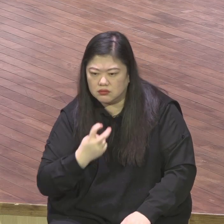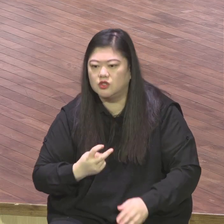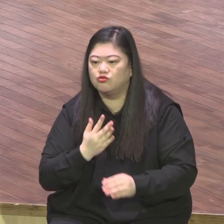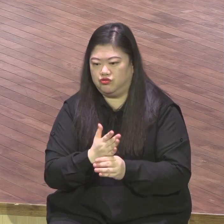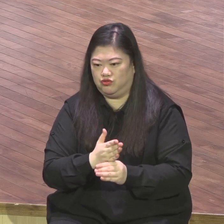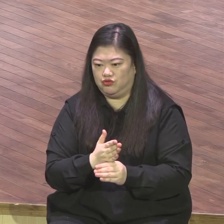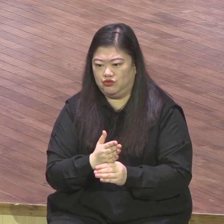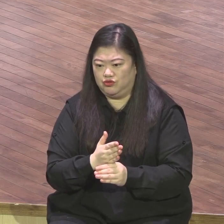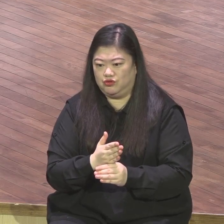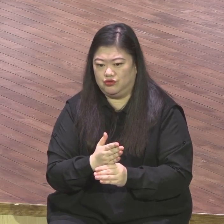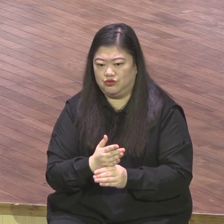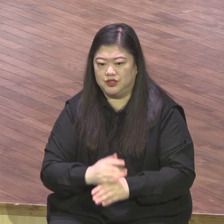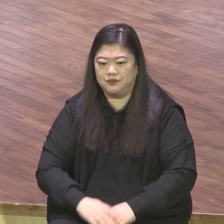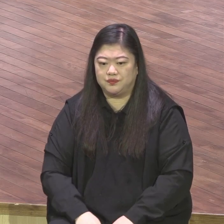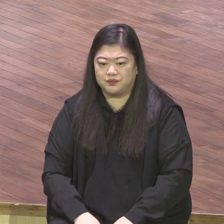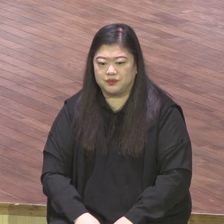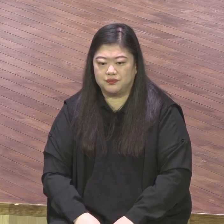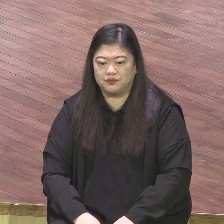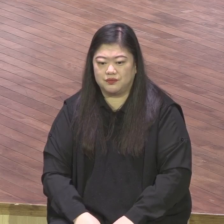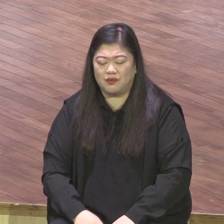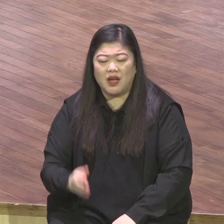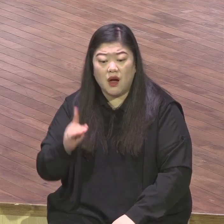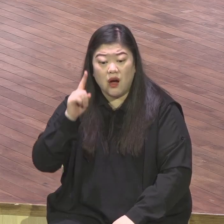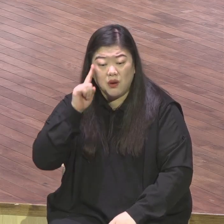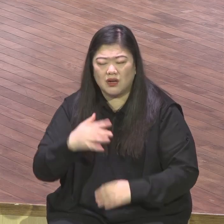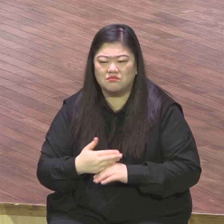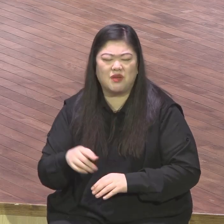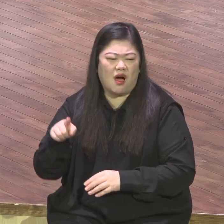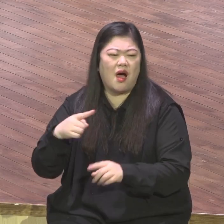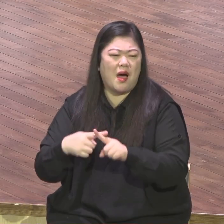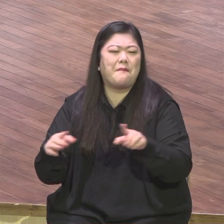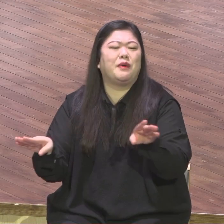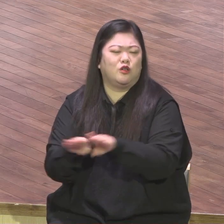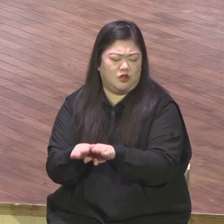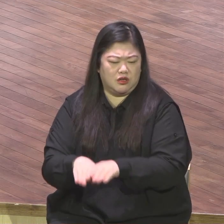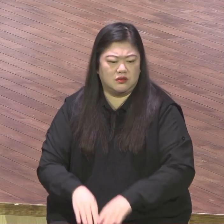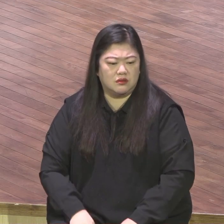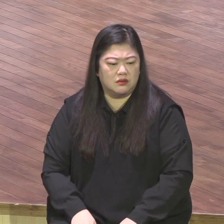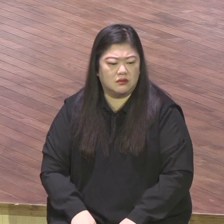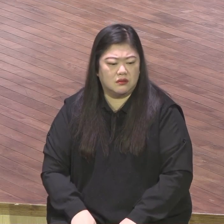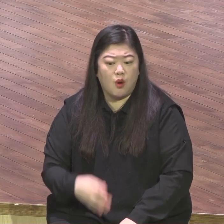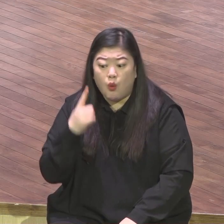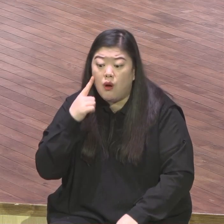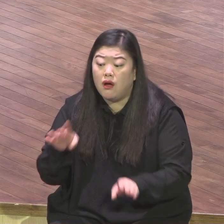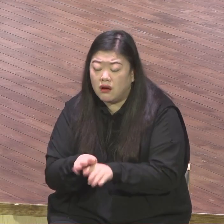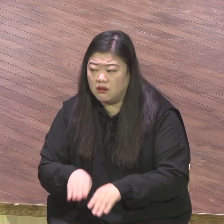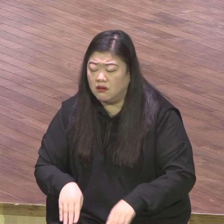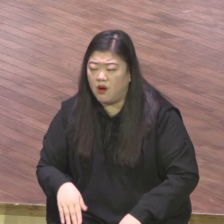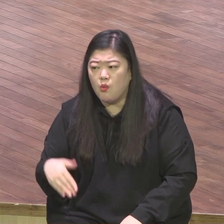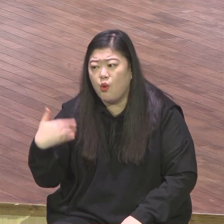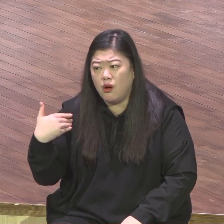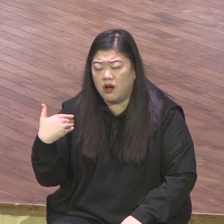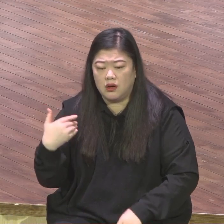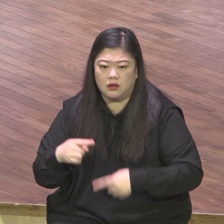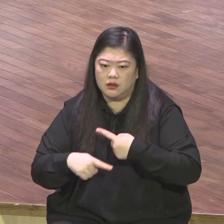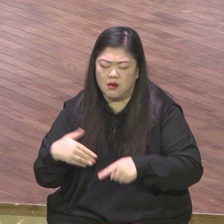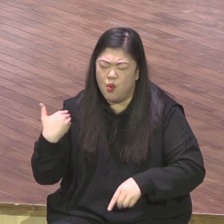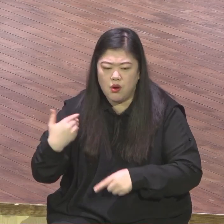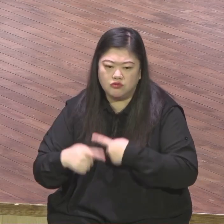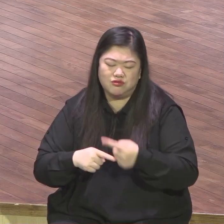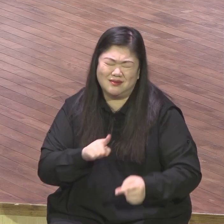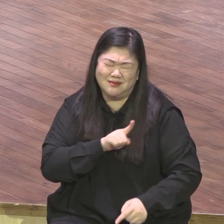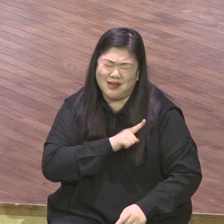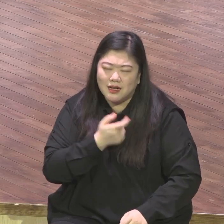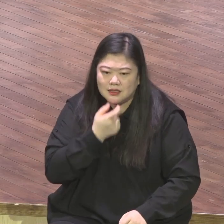저는 막연한 거 아주 싫어하는 사람이잖아요. 막연한 구름 잡는 거 아주 싫어합니다. 직분